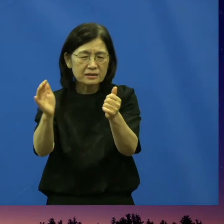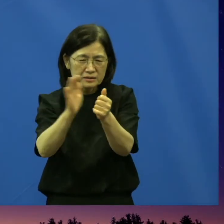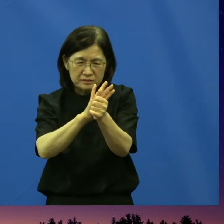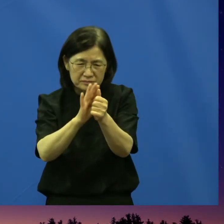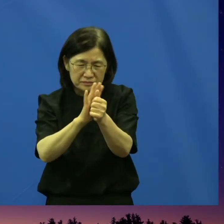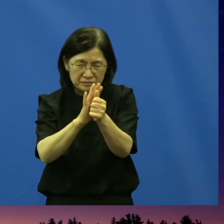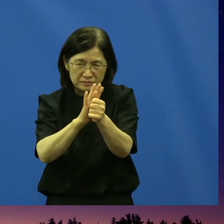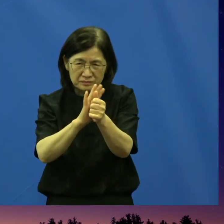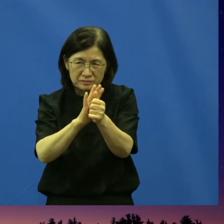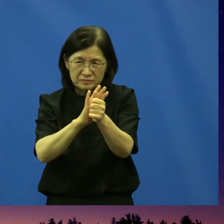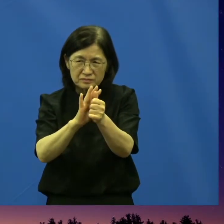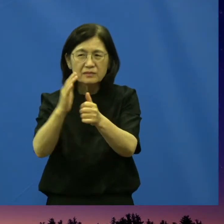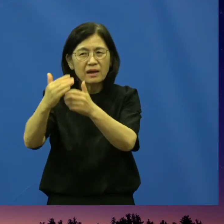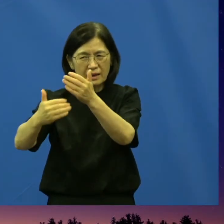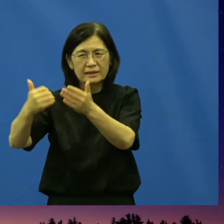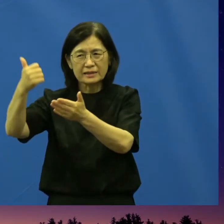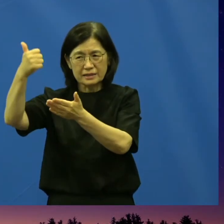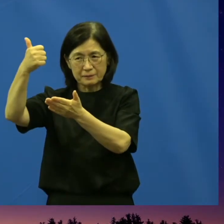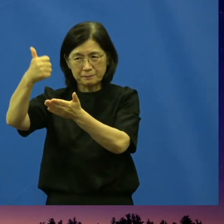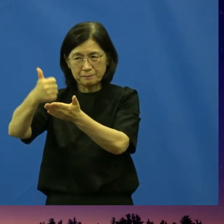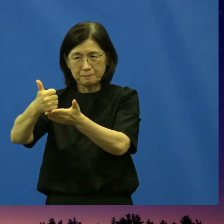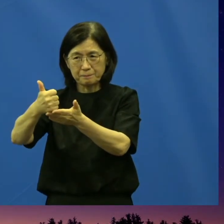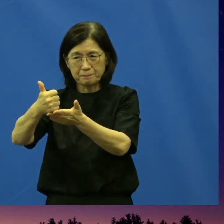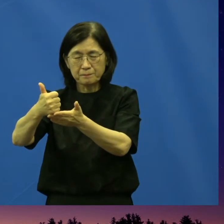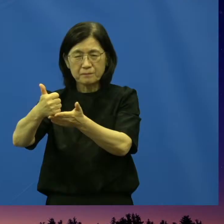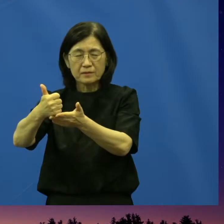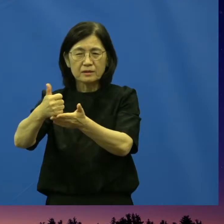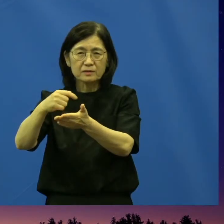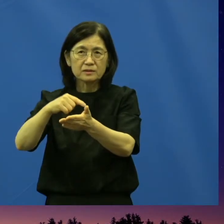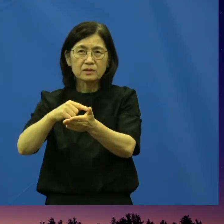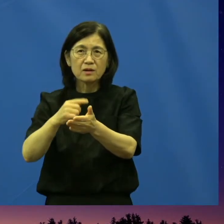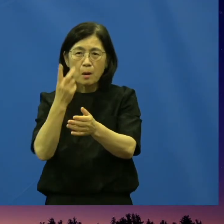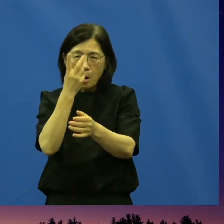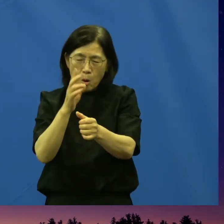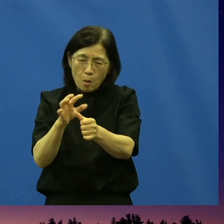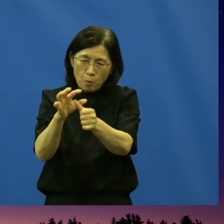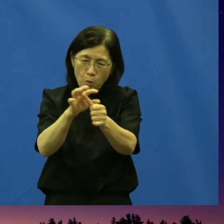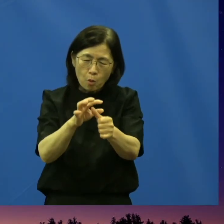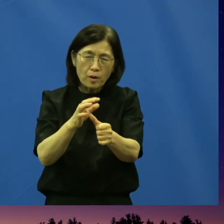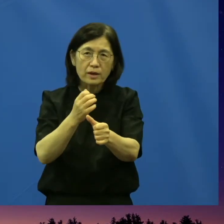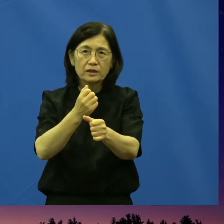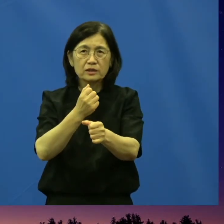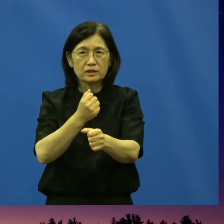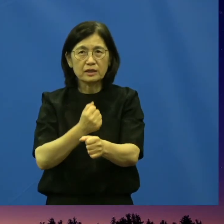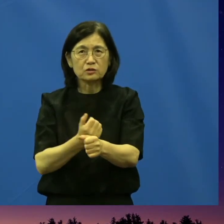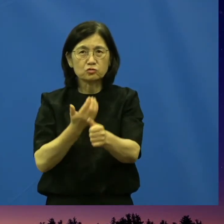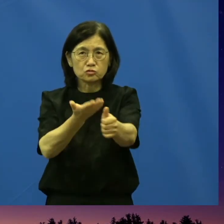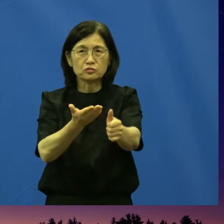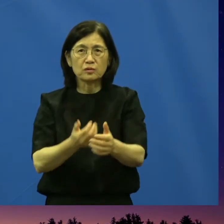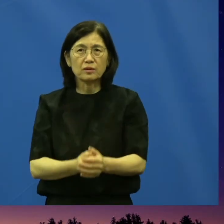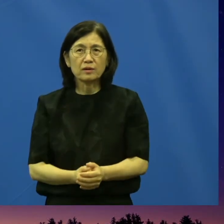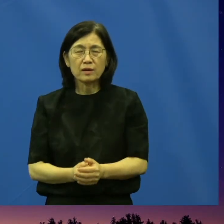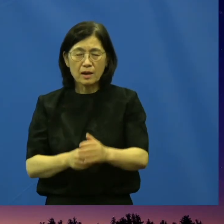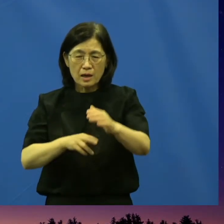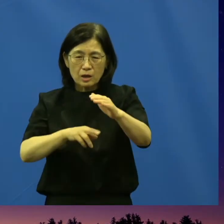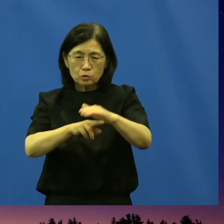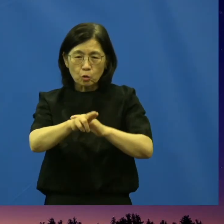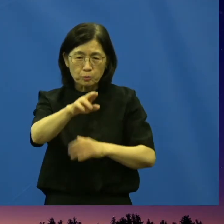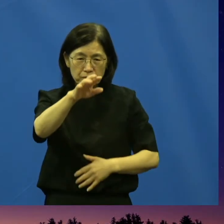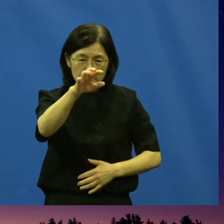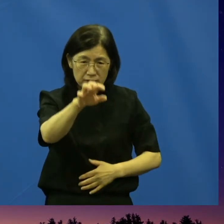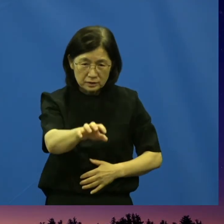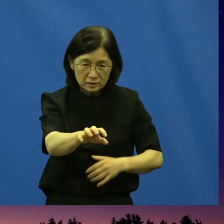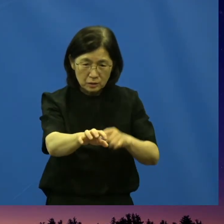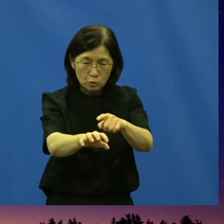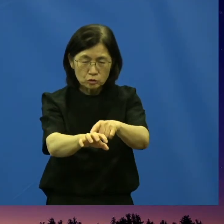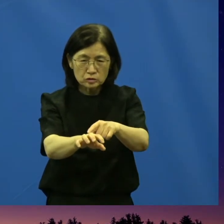서는 때 하나님께서 그들을 보호해 주시는, 그래서 이 도피성 제도는 은총의 장소입니다. 죽음의 위협